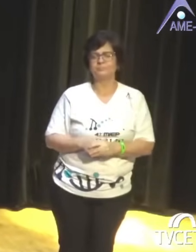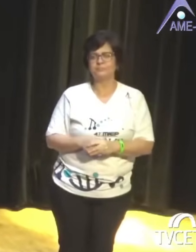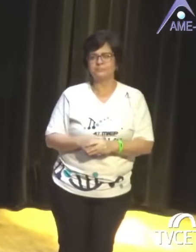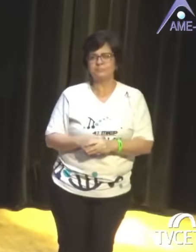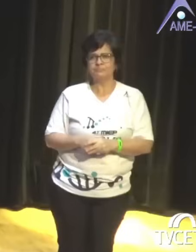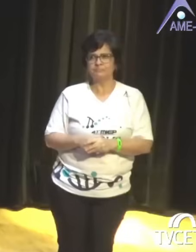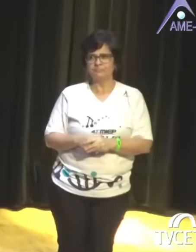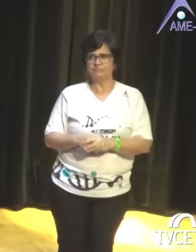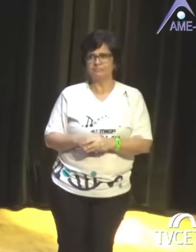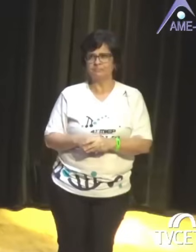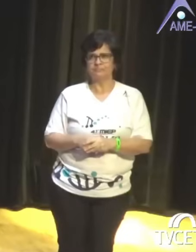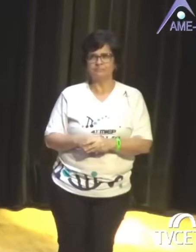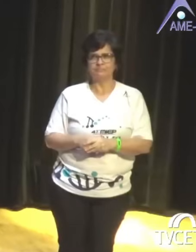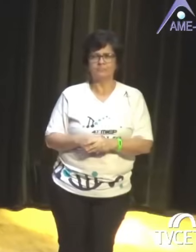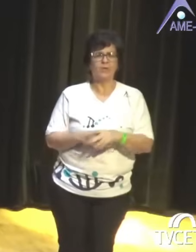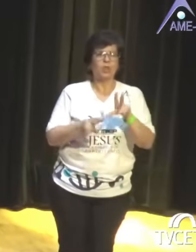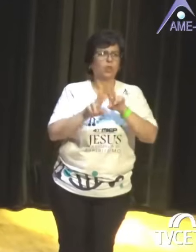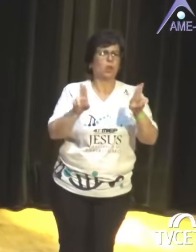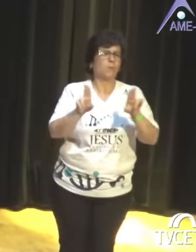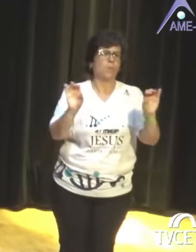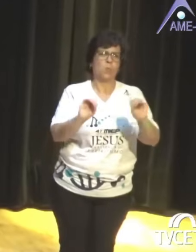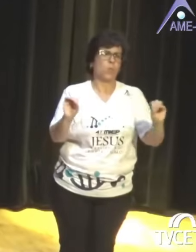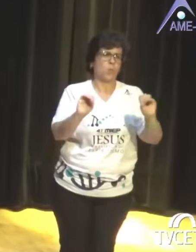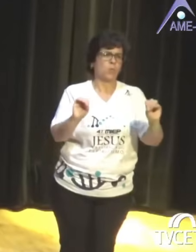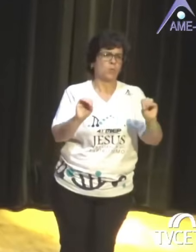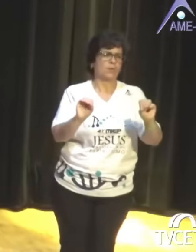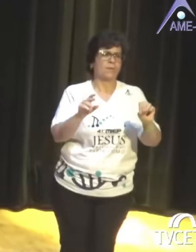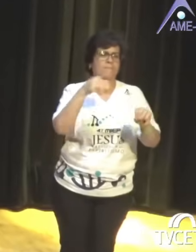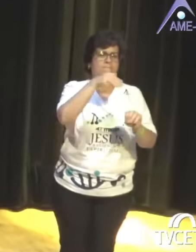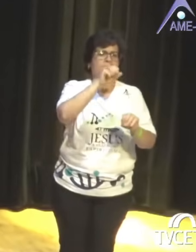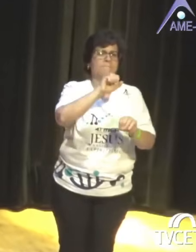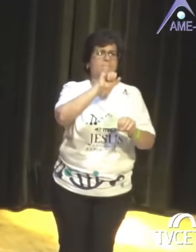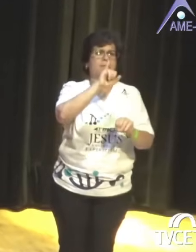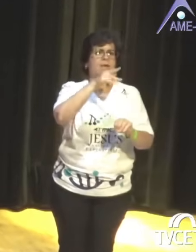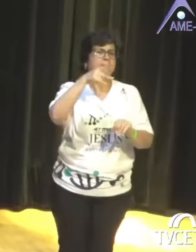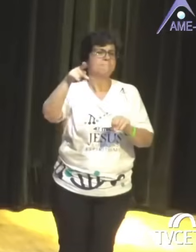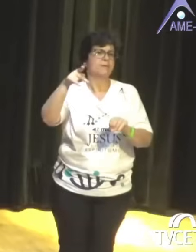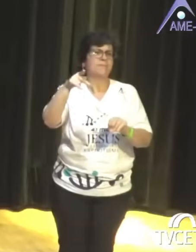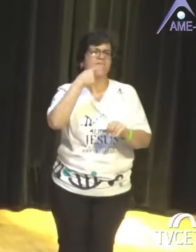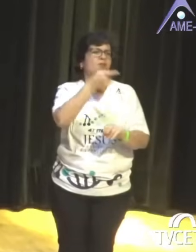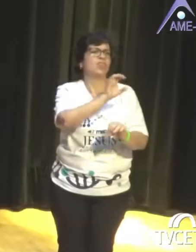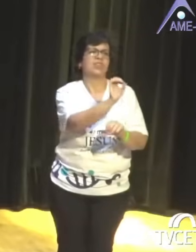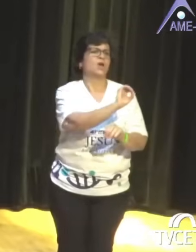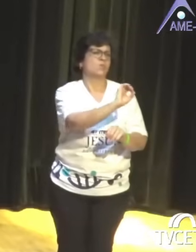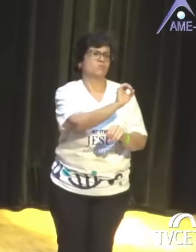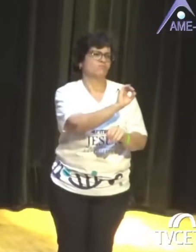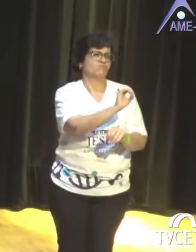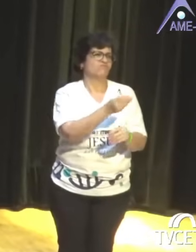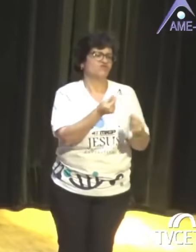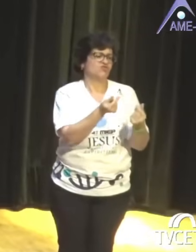Corporação eu não vou citar nomes aqui porque o miep pediu um patrocínio Mas elas